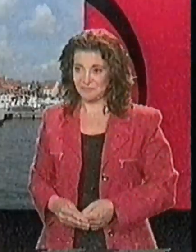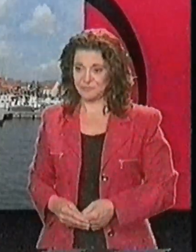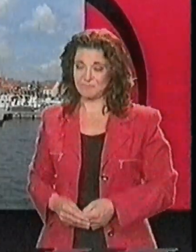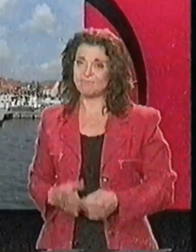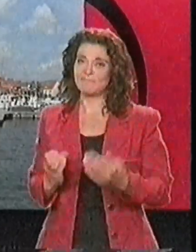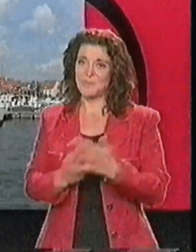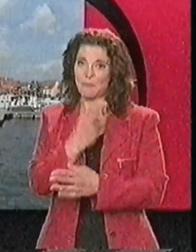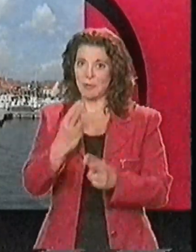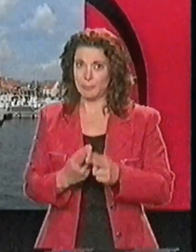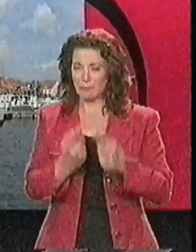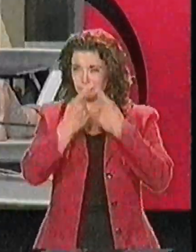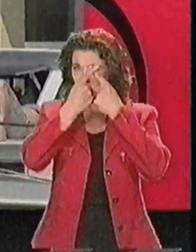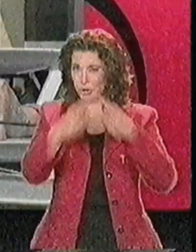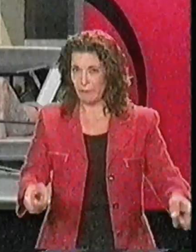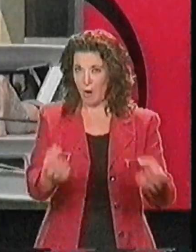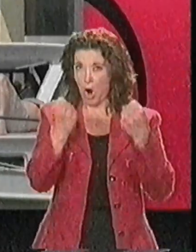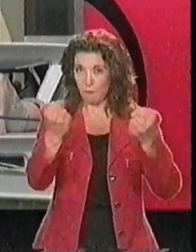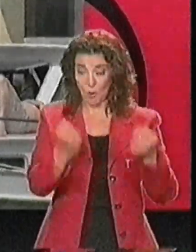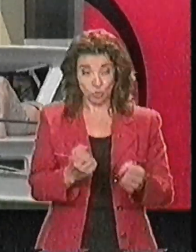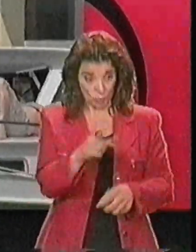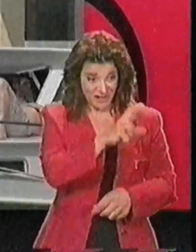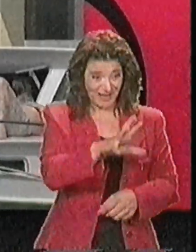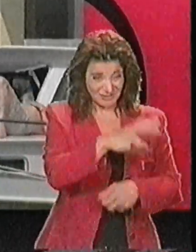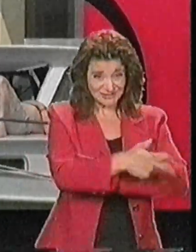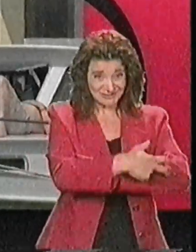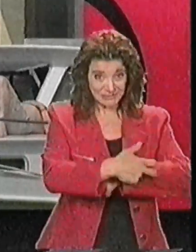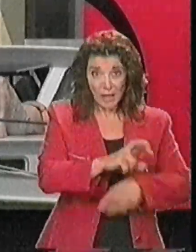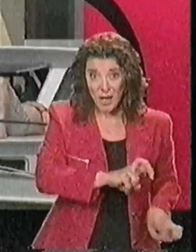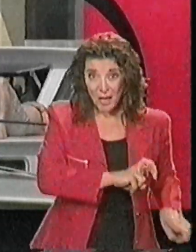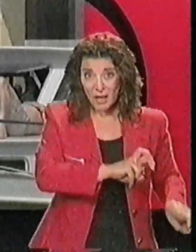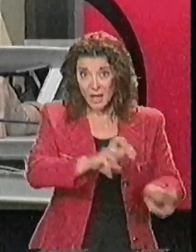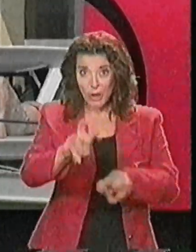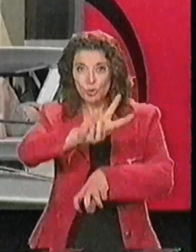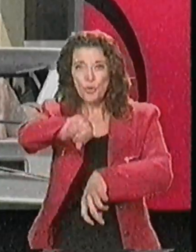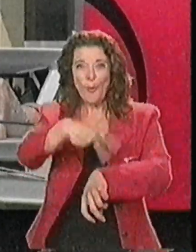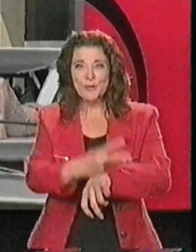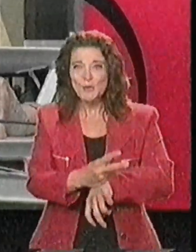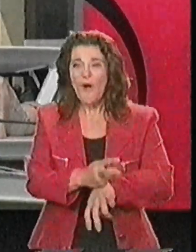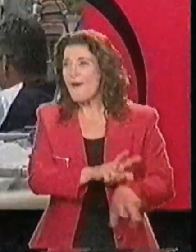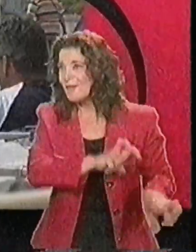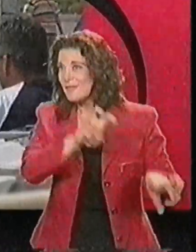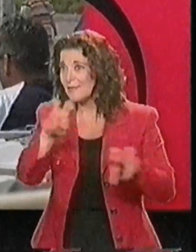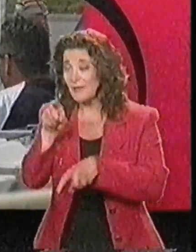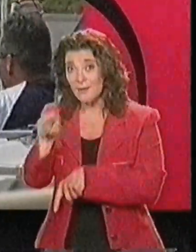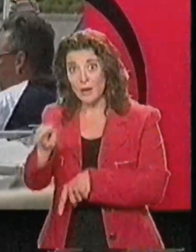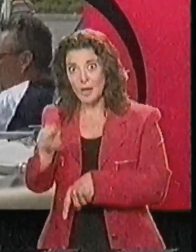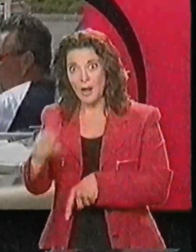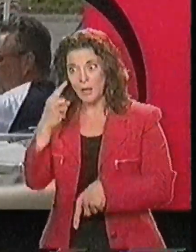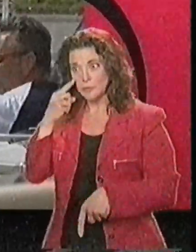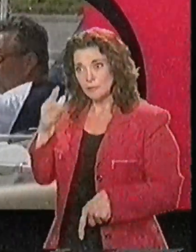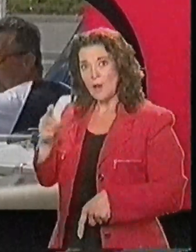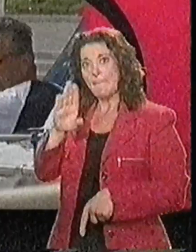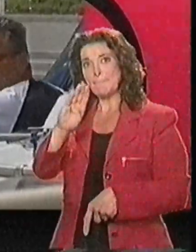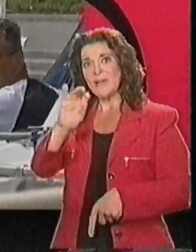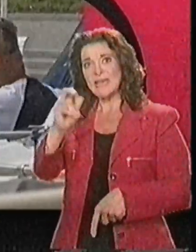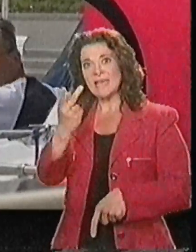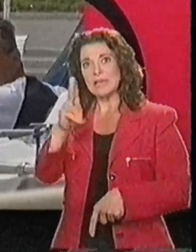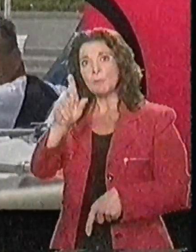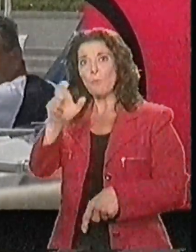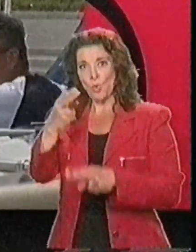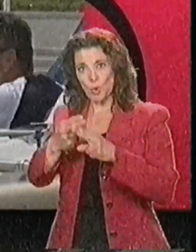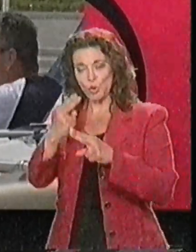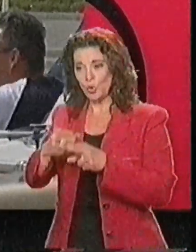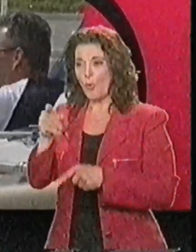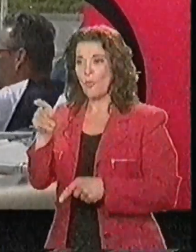Contraste, à 2 heures à peine de là, toujours dans le land de Mecklenburg. Ici, pas de place au défaitisme et les problèmes des anciens